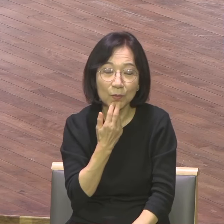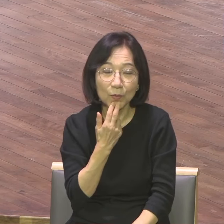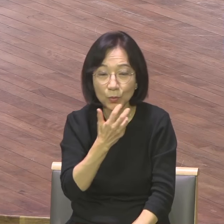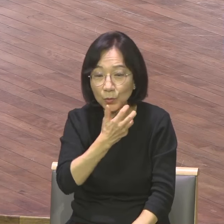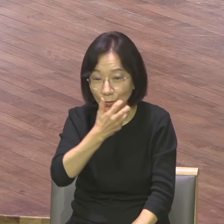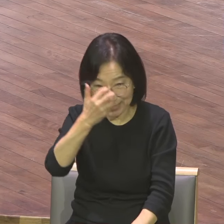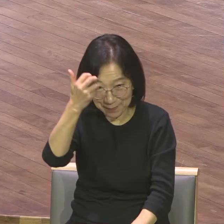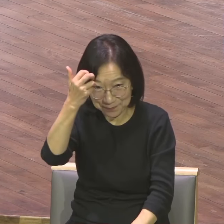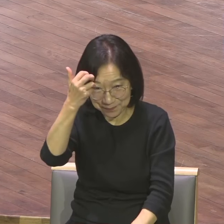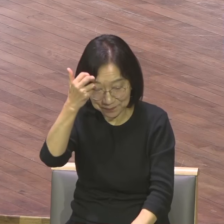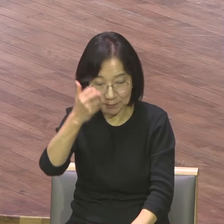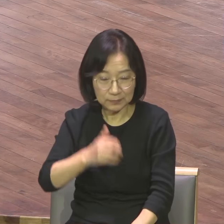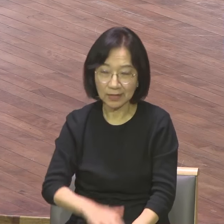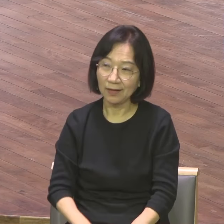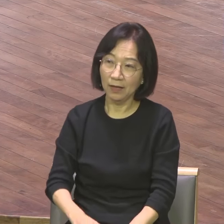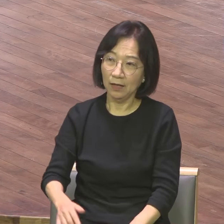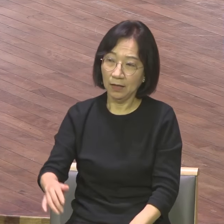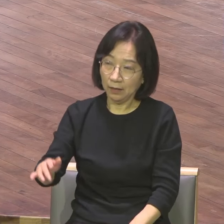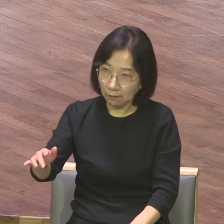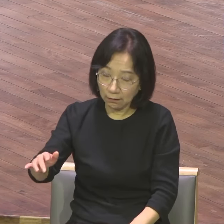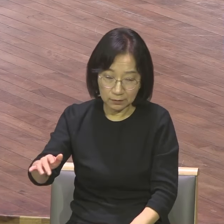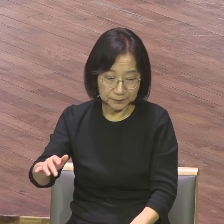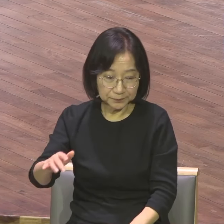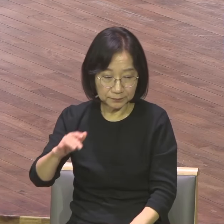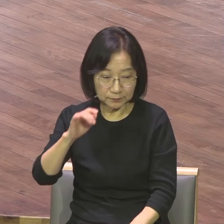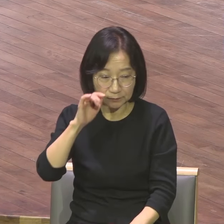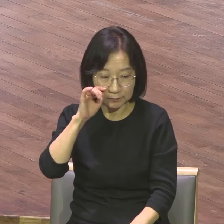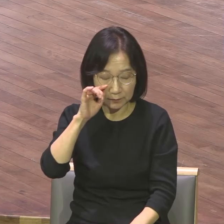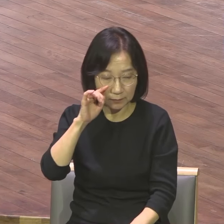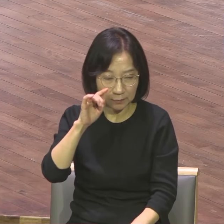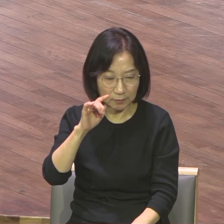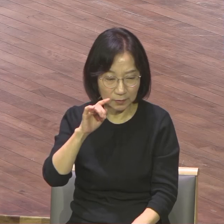요셉이 아버지 심부름 말로